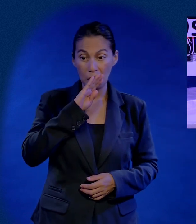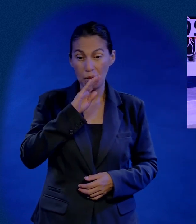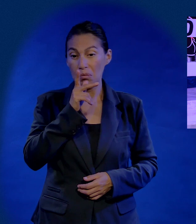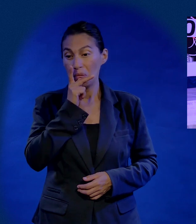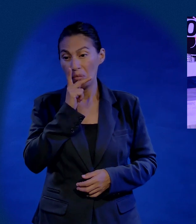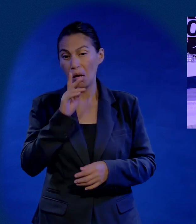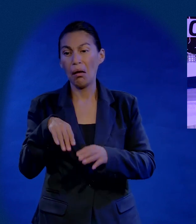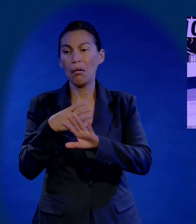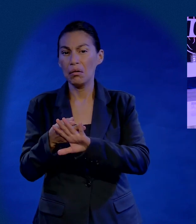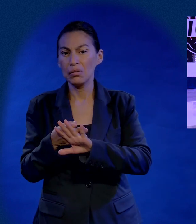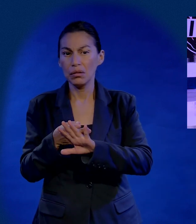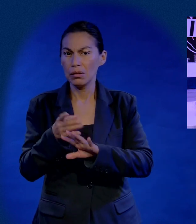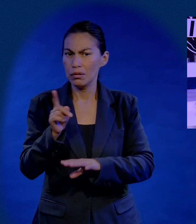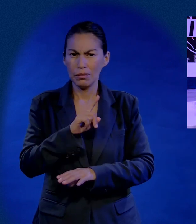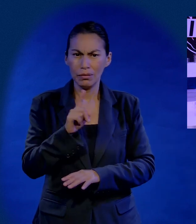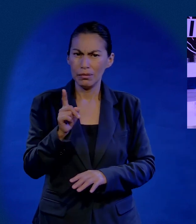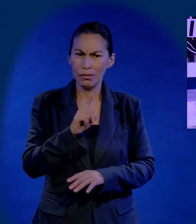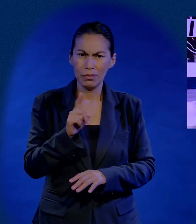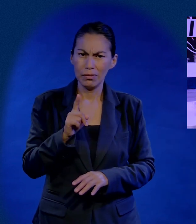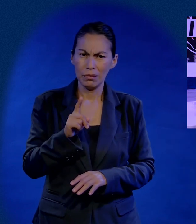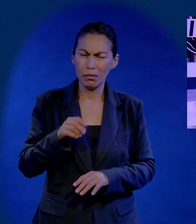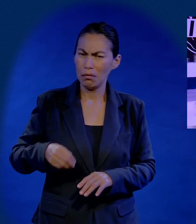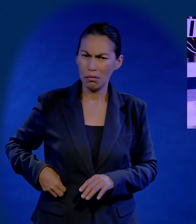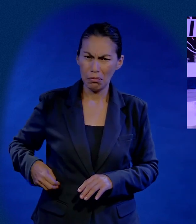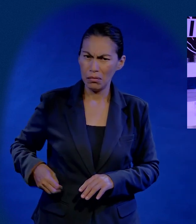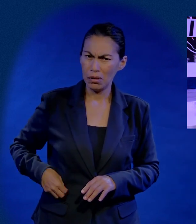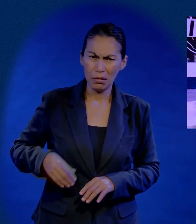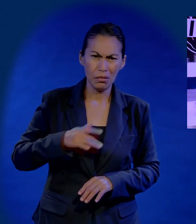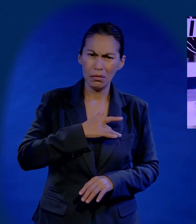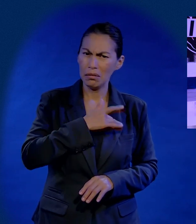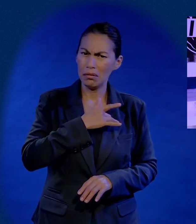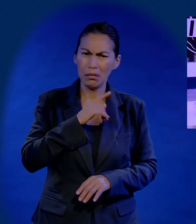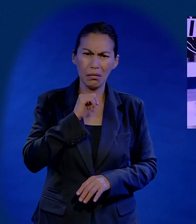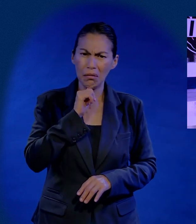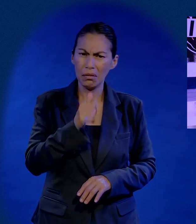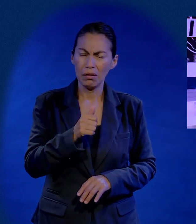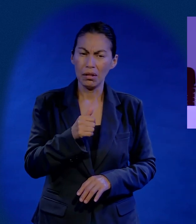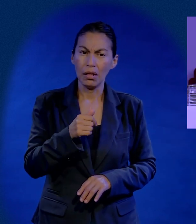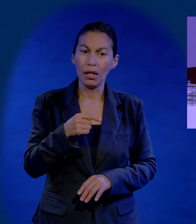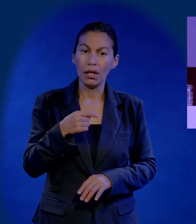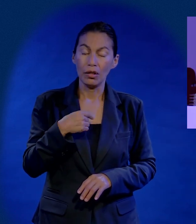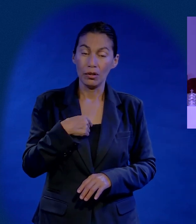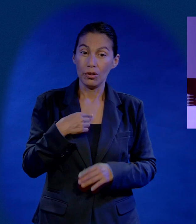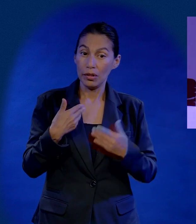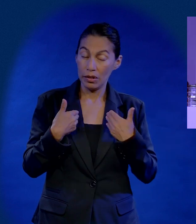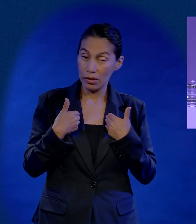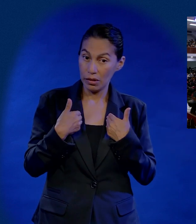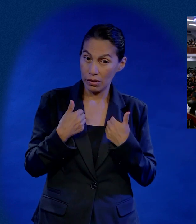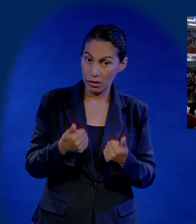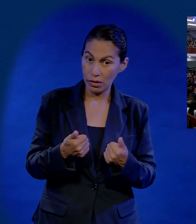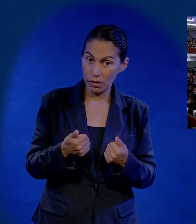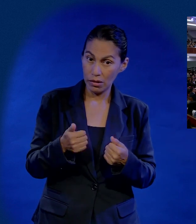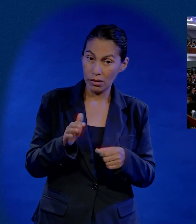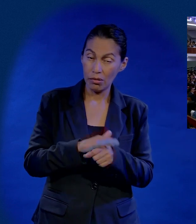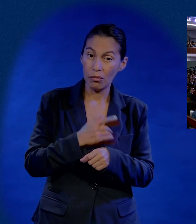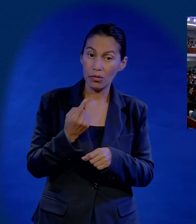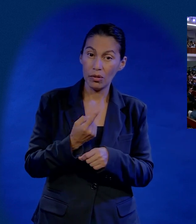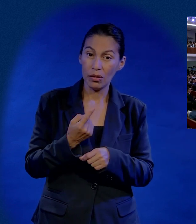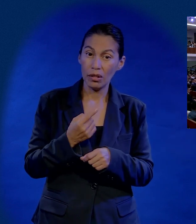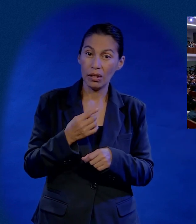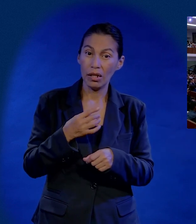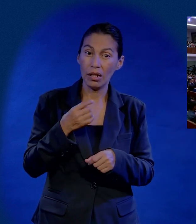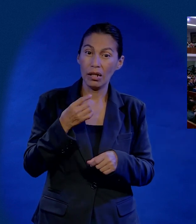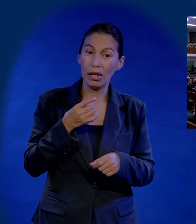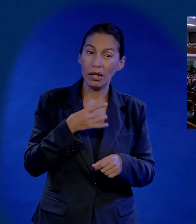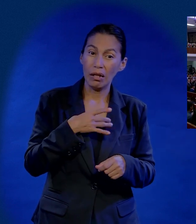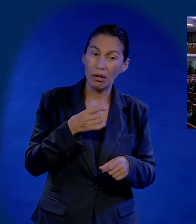no vivía con una culpa de decir, ay, voy a lastimar a mi madre o a mi padre. No. Entendí que nunca